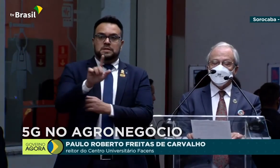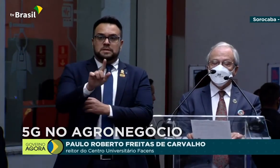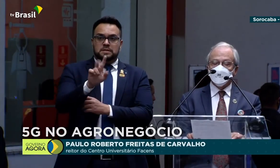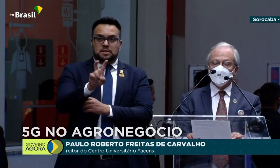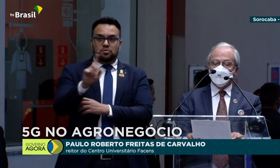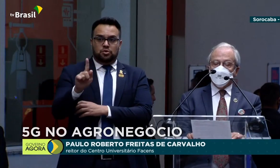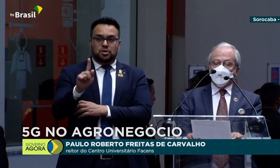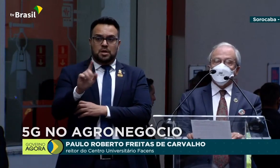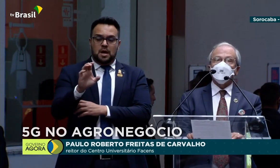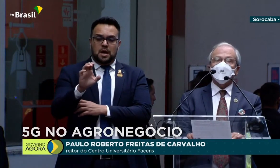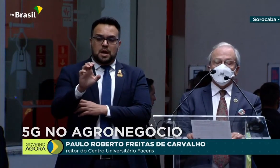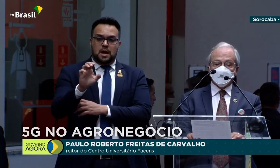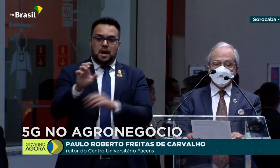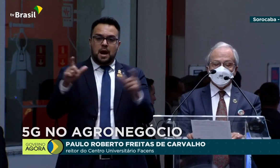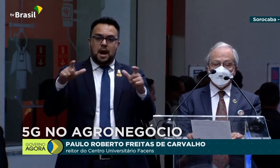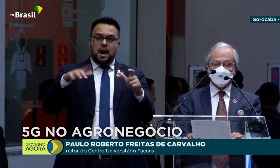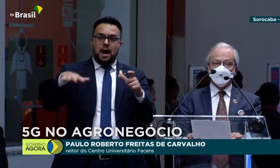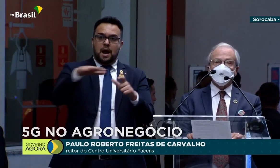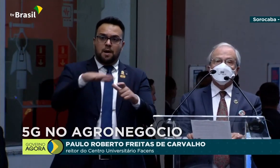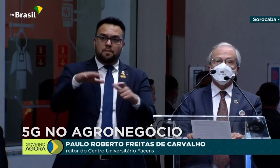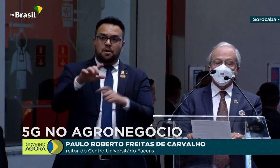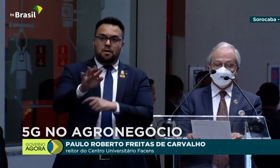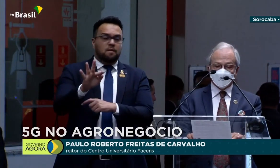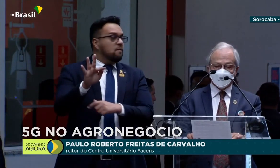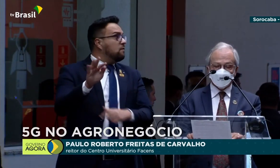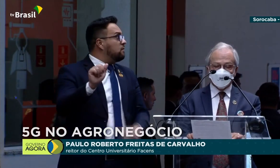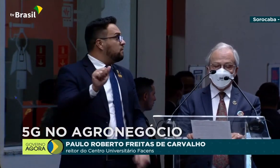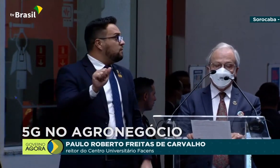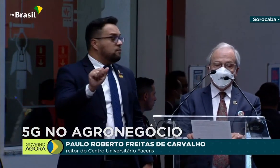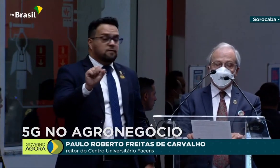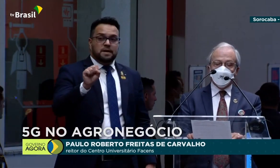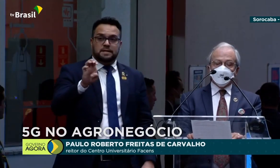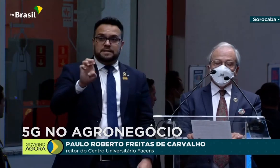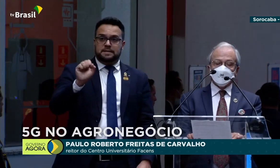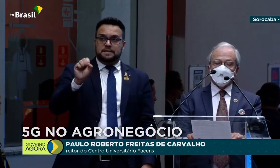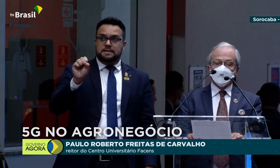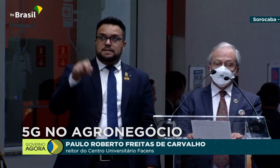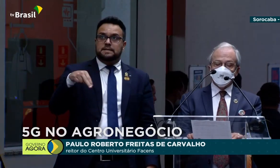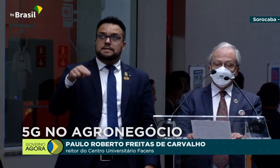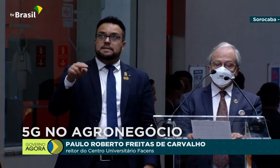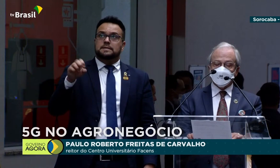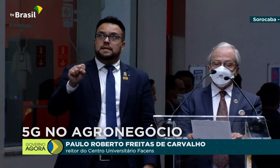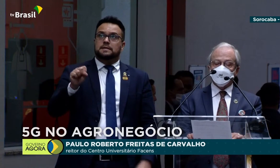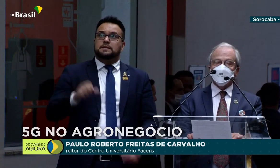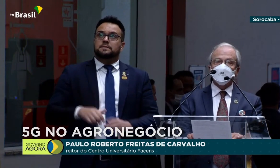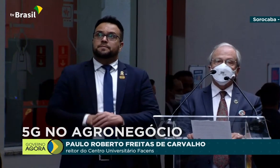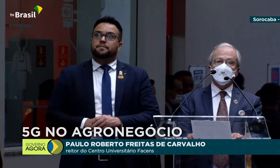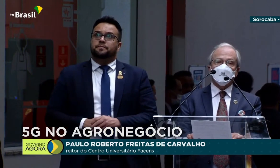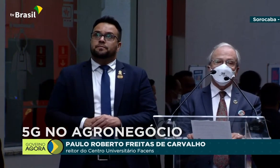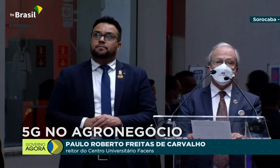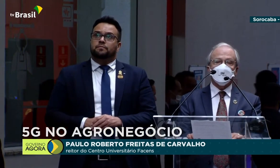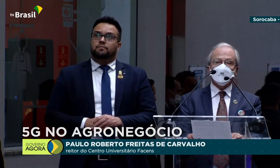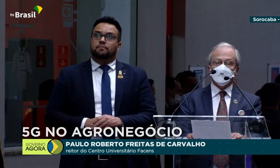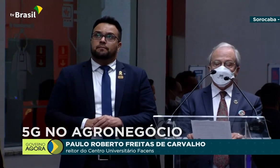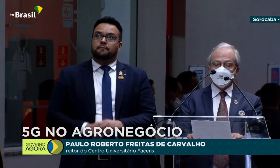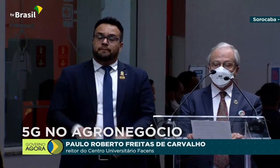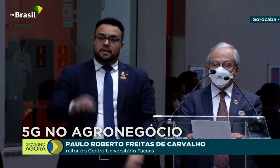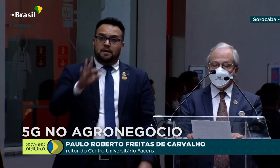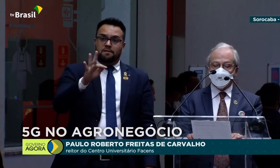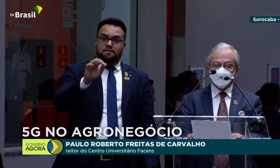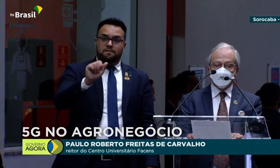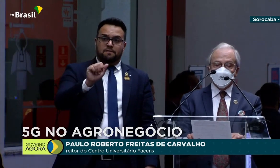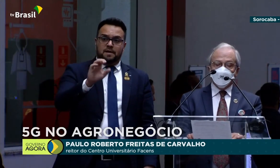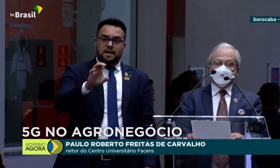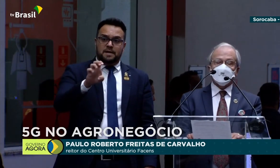deste nobre público coroa o nosso aniversário de 45 anos. Durante esse período, a Facens evoluiu de primeira faculdade de engenharia